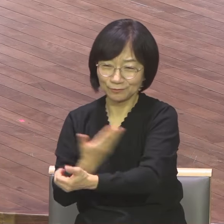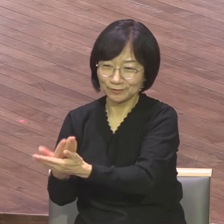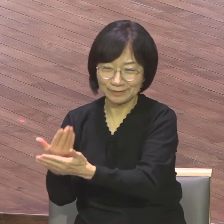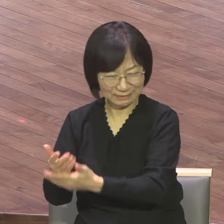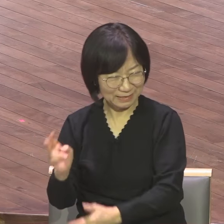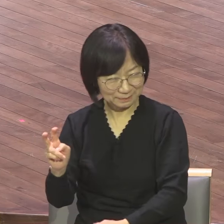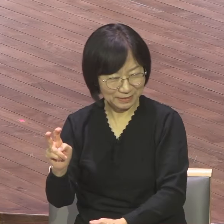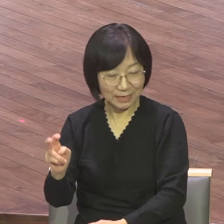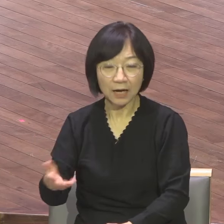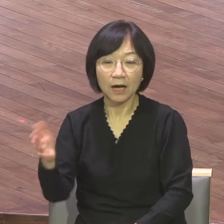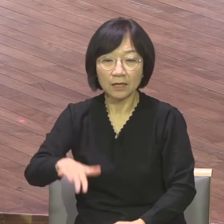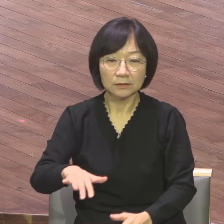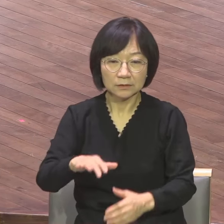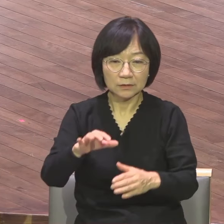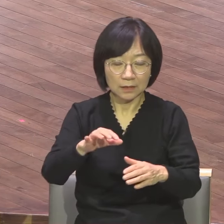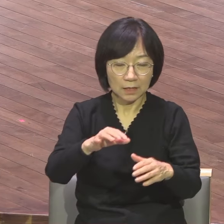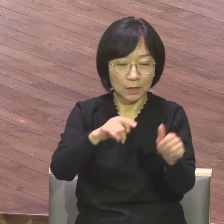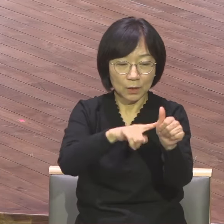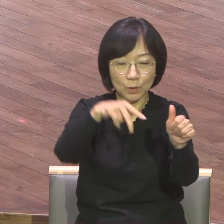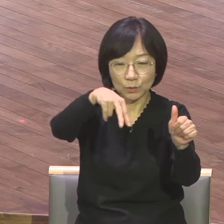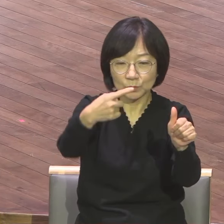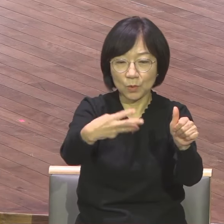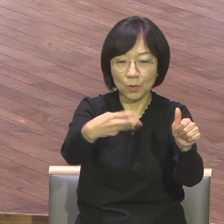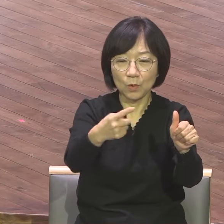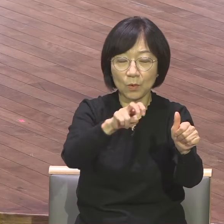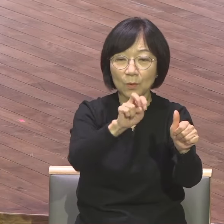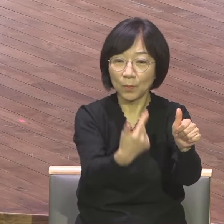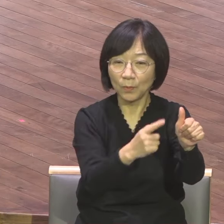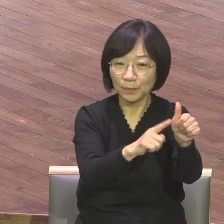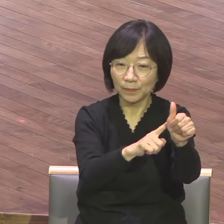않았어요. 자, 하나님께서